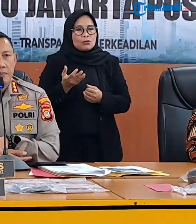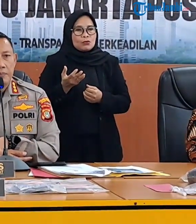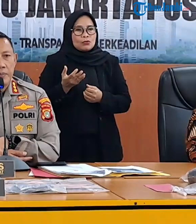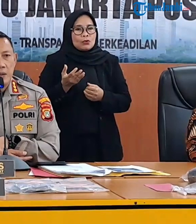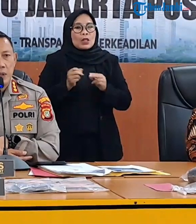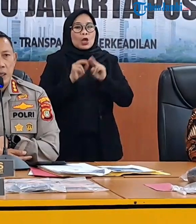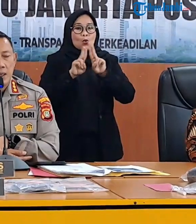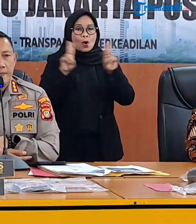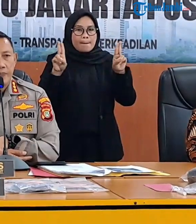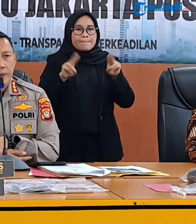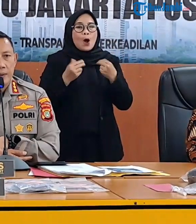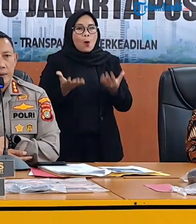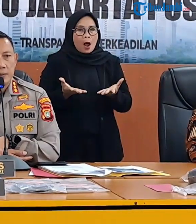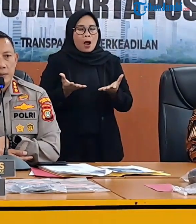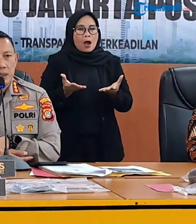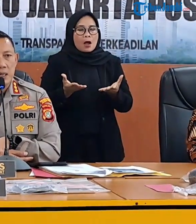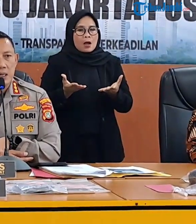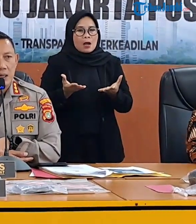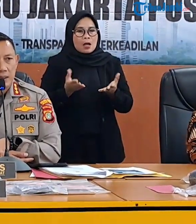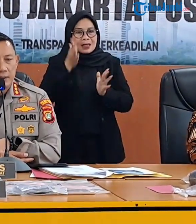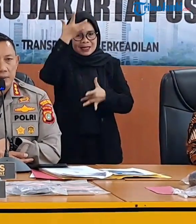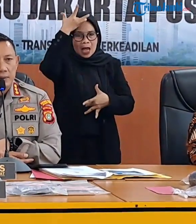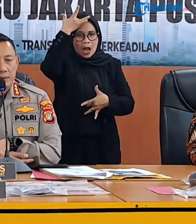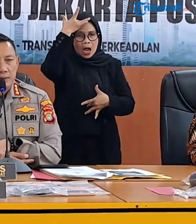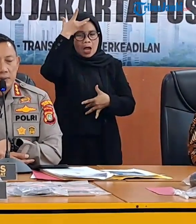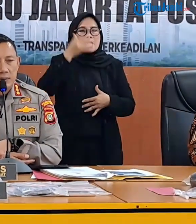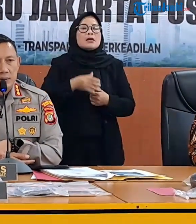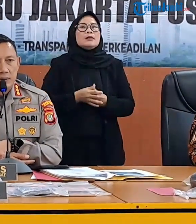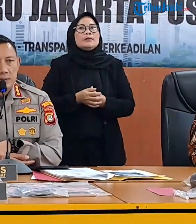terungkap bahwa tersangka